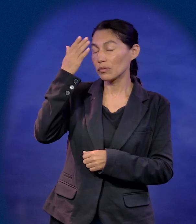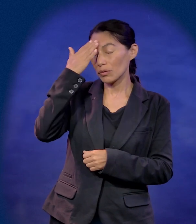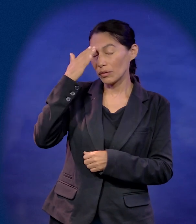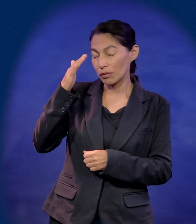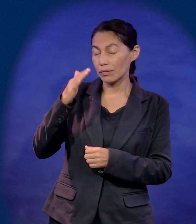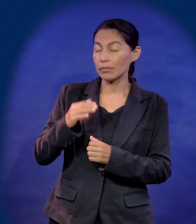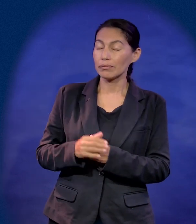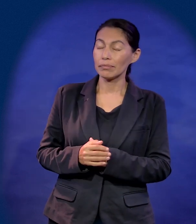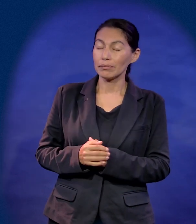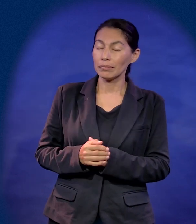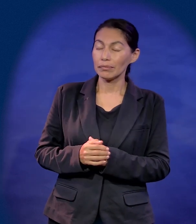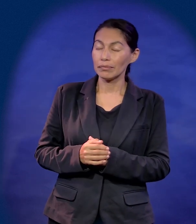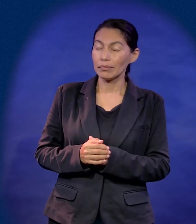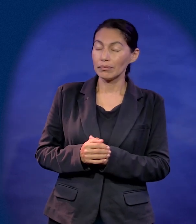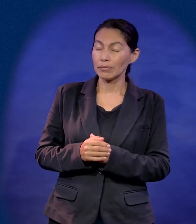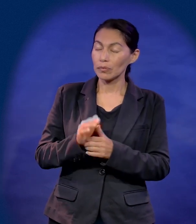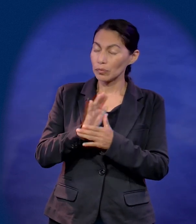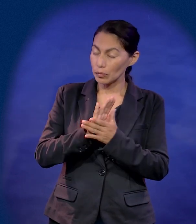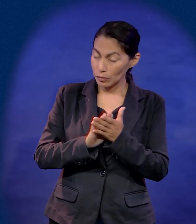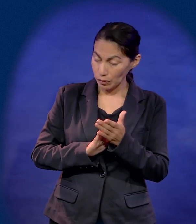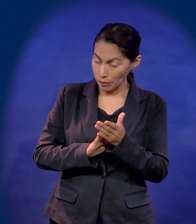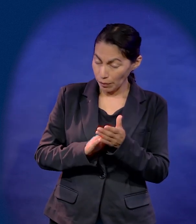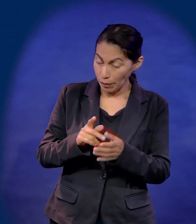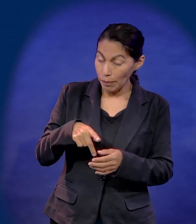lo sabes. Es muy sencillo,